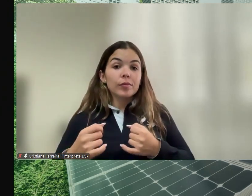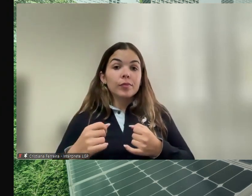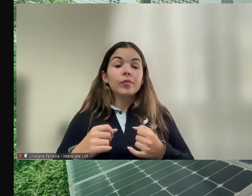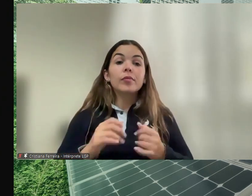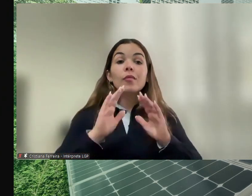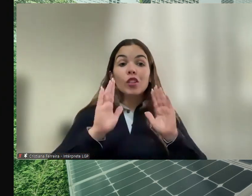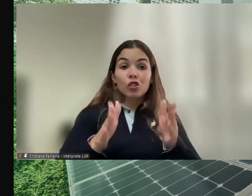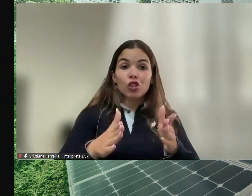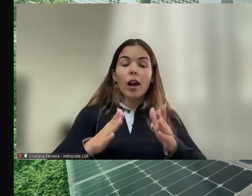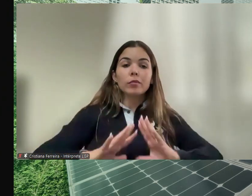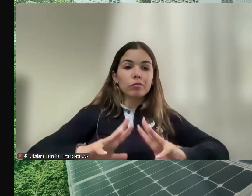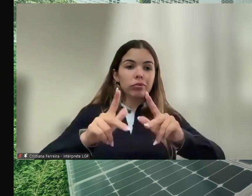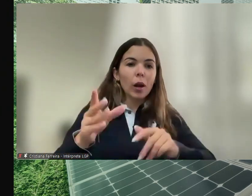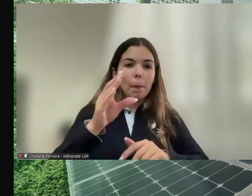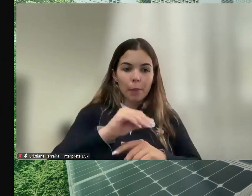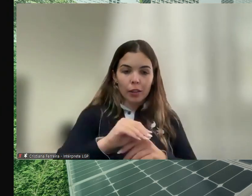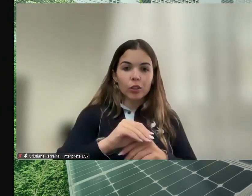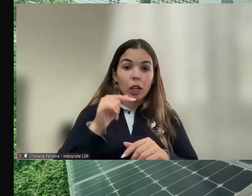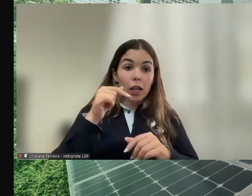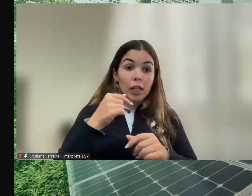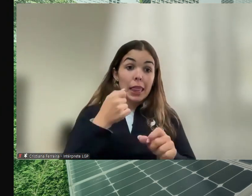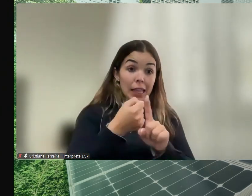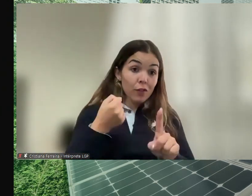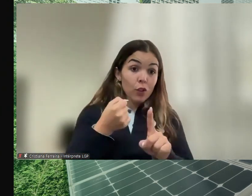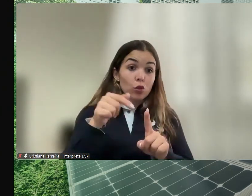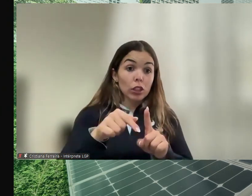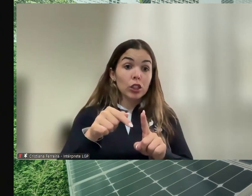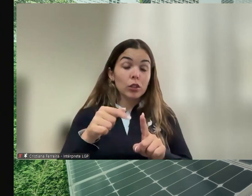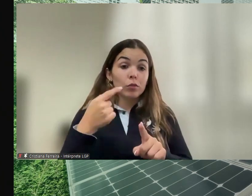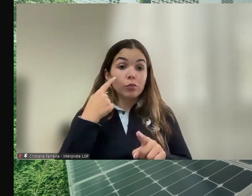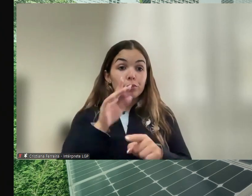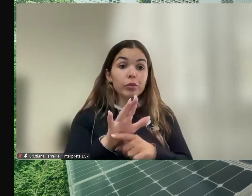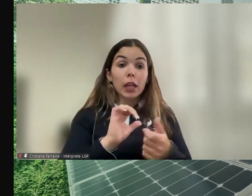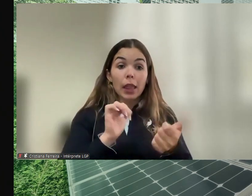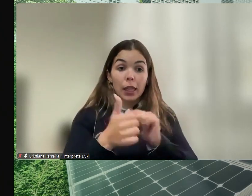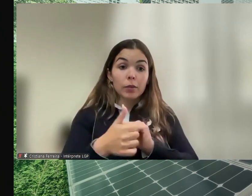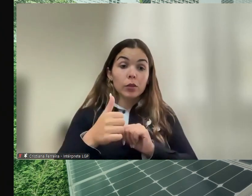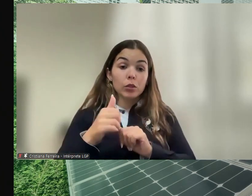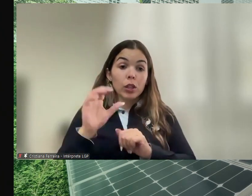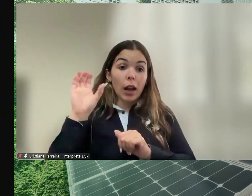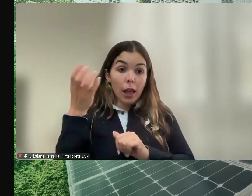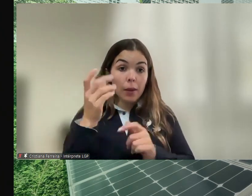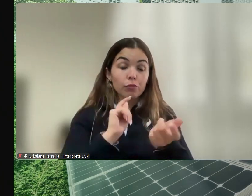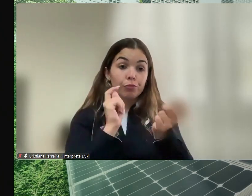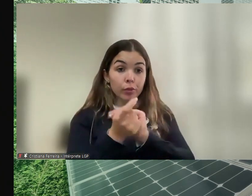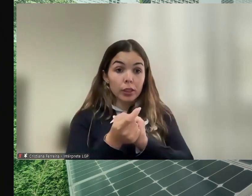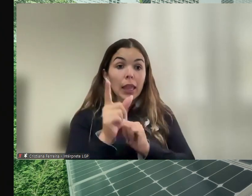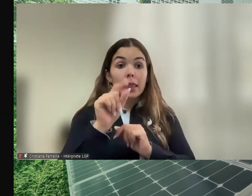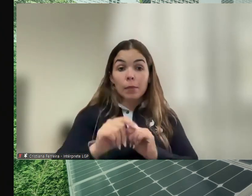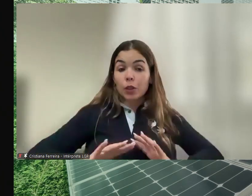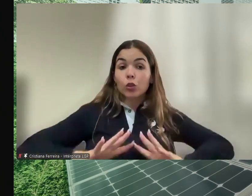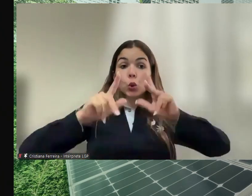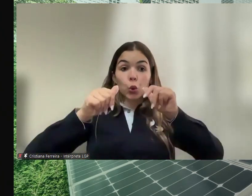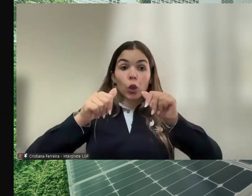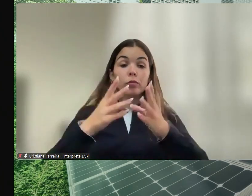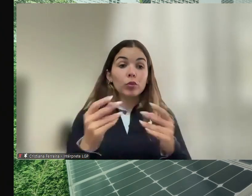linha da frente de alguns destes desafios, particularmente a adaptação às alterações climáticas, e desenvolveram soluções